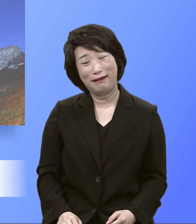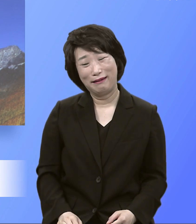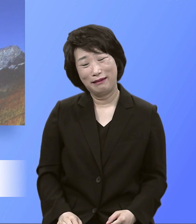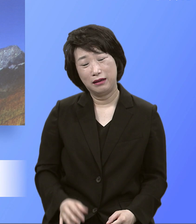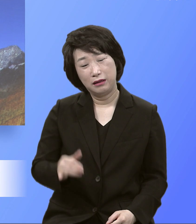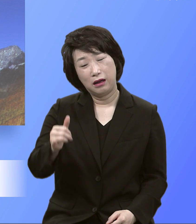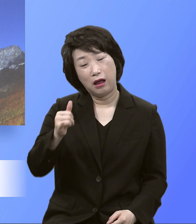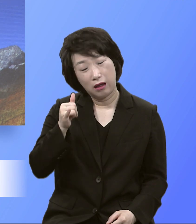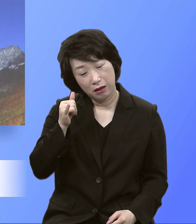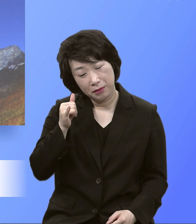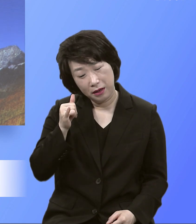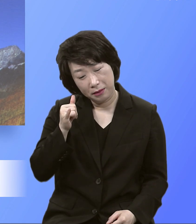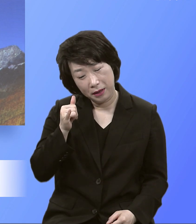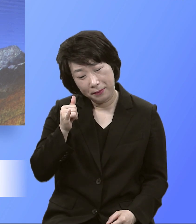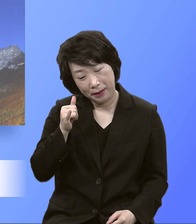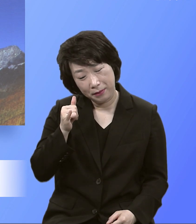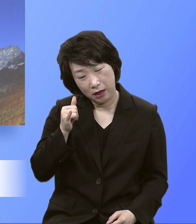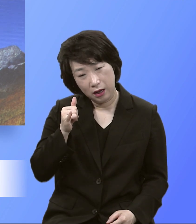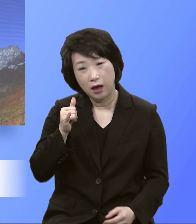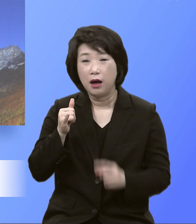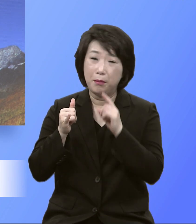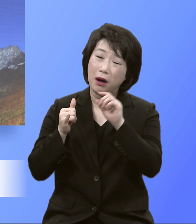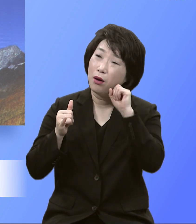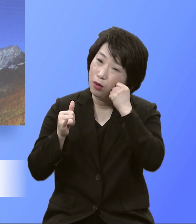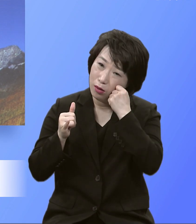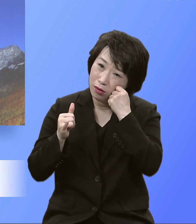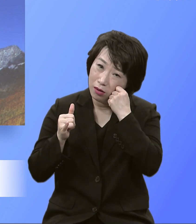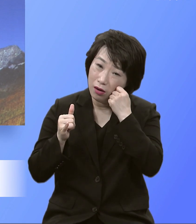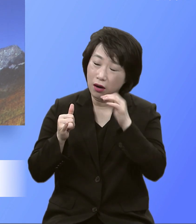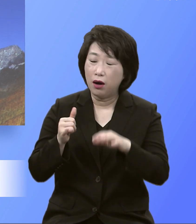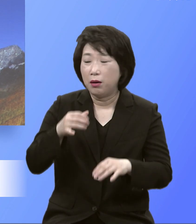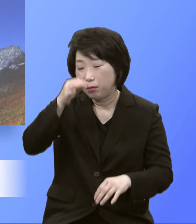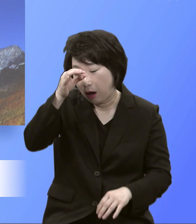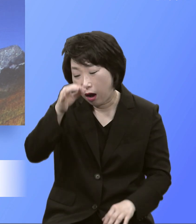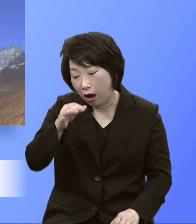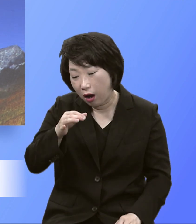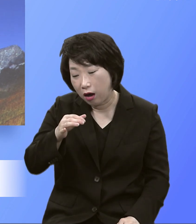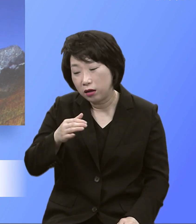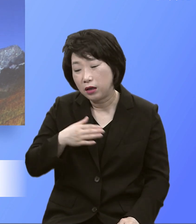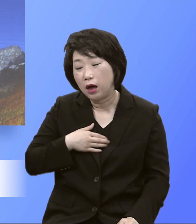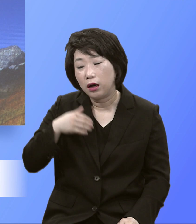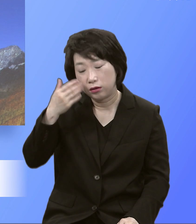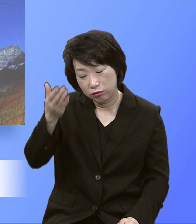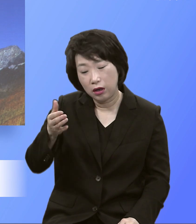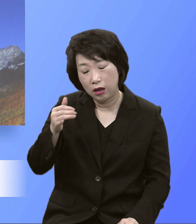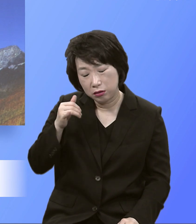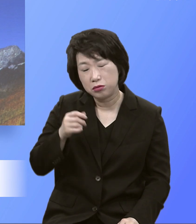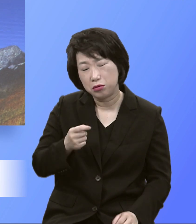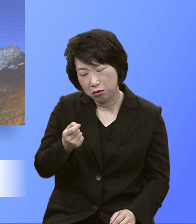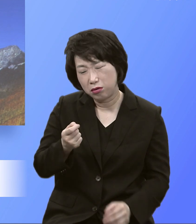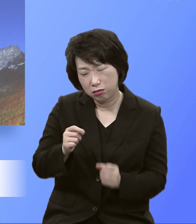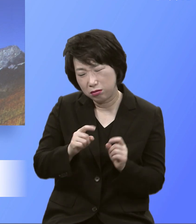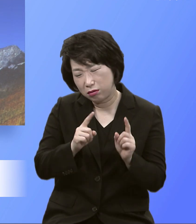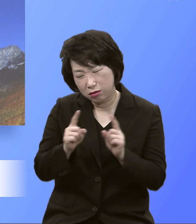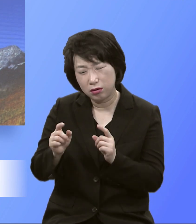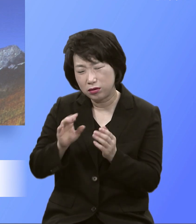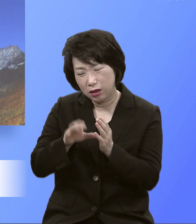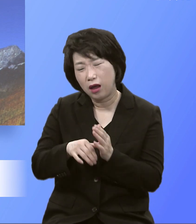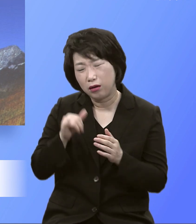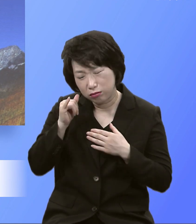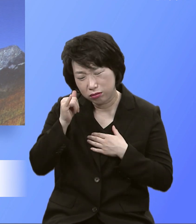그리고 전화하다 보면 전화가 안 됩니다. 죄송합니다. 나중에 제가 조금 기름